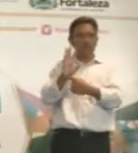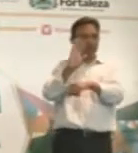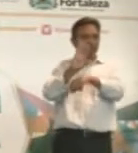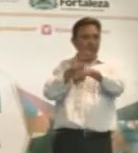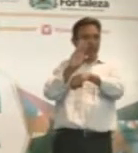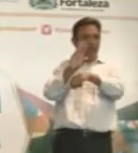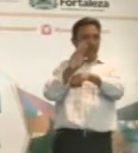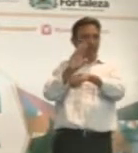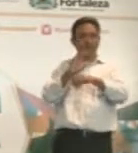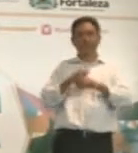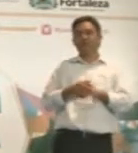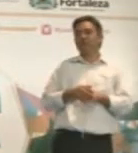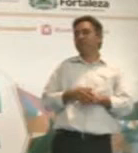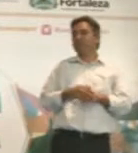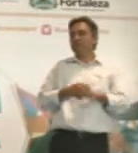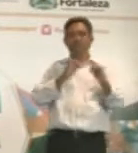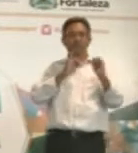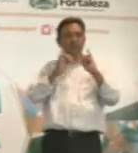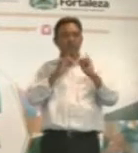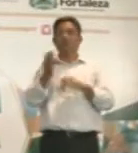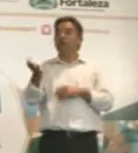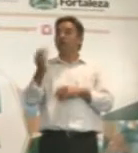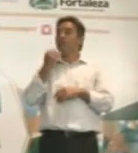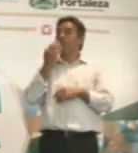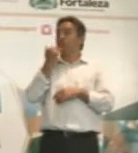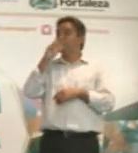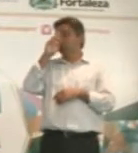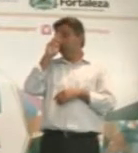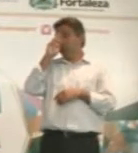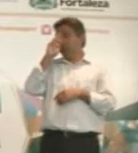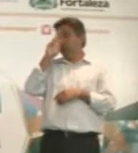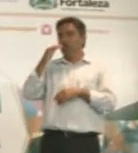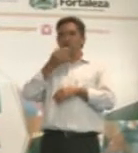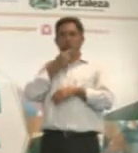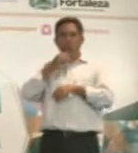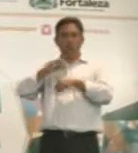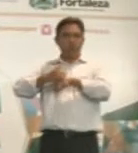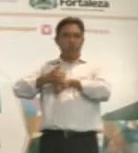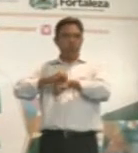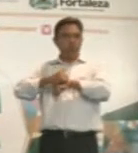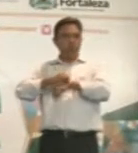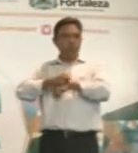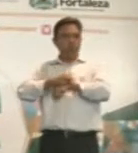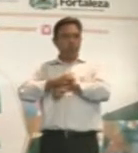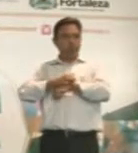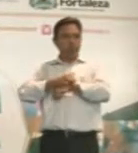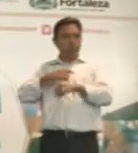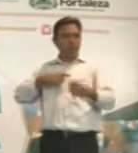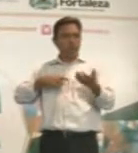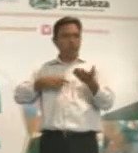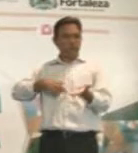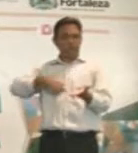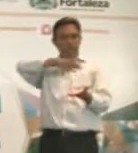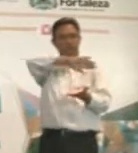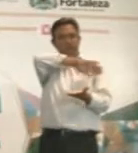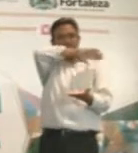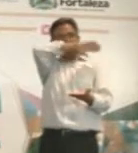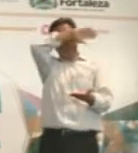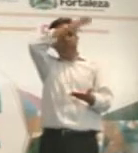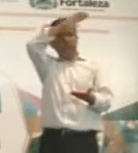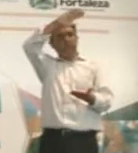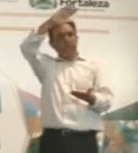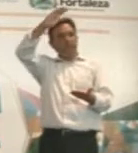rede social de um cidadão dizendo: vamos almoçar. Era um gordinho com uma tonelada no prato e um pão imenso do